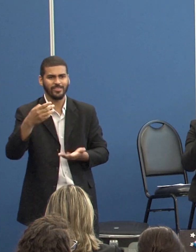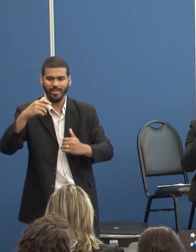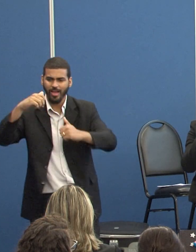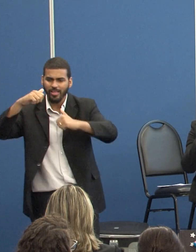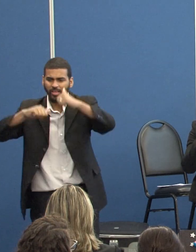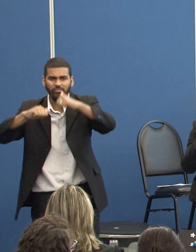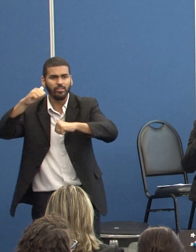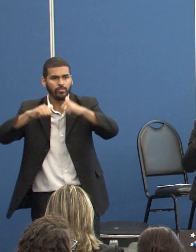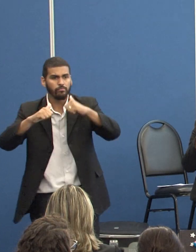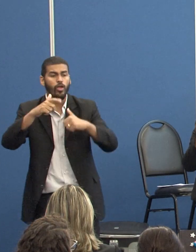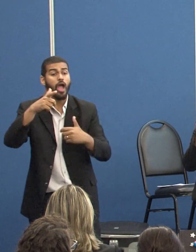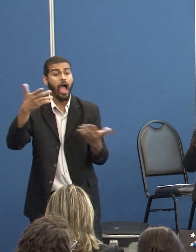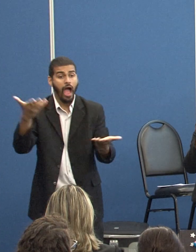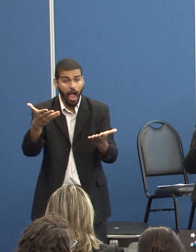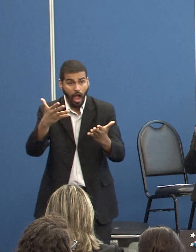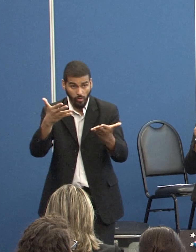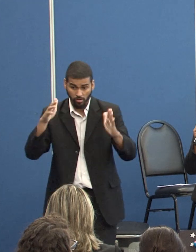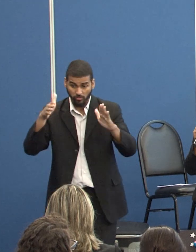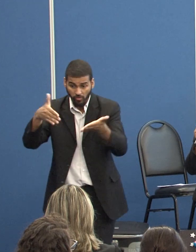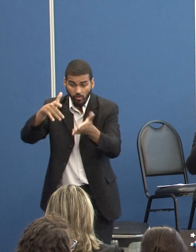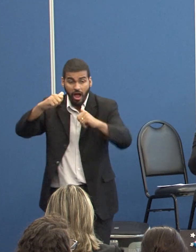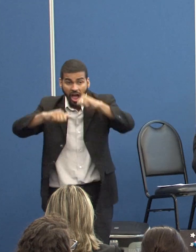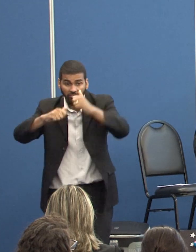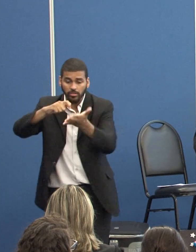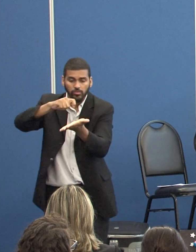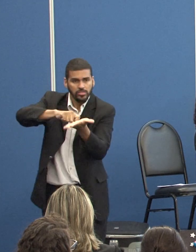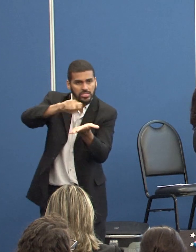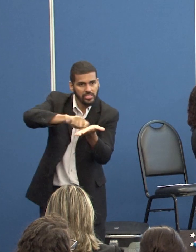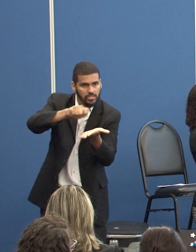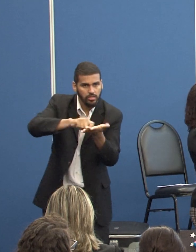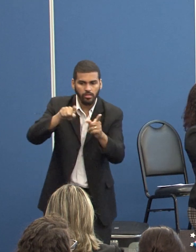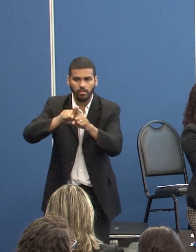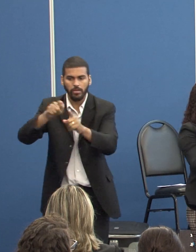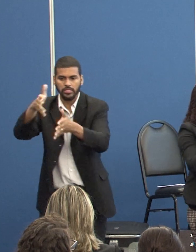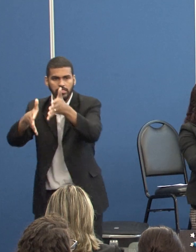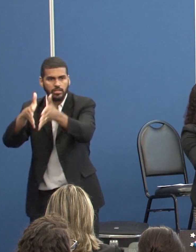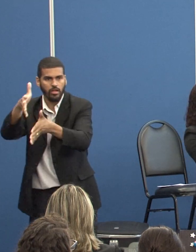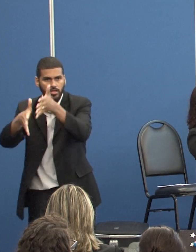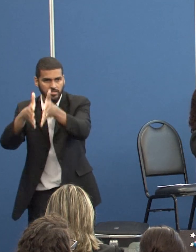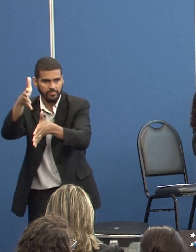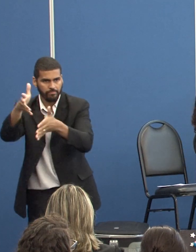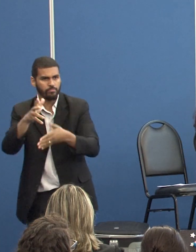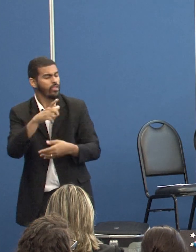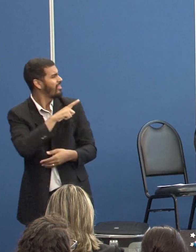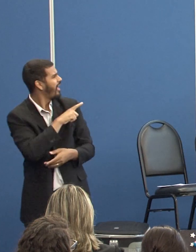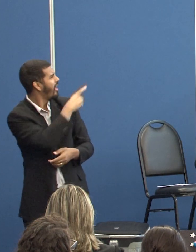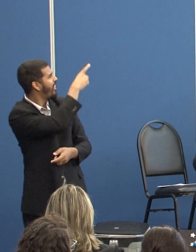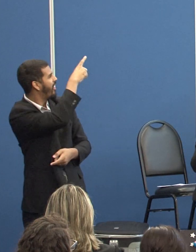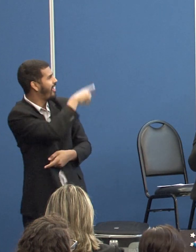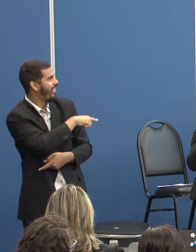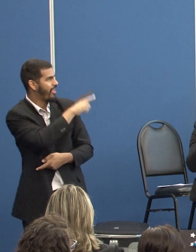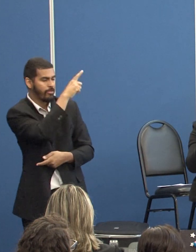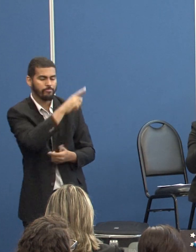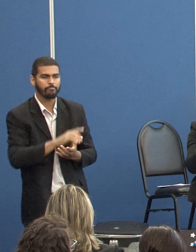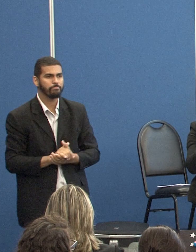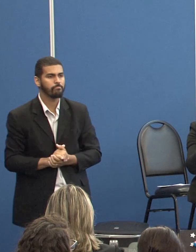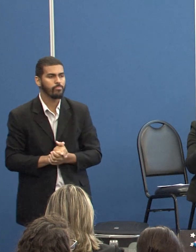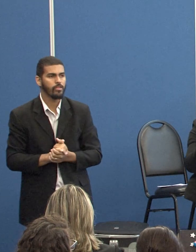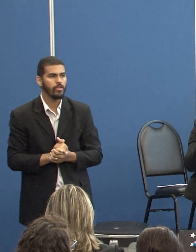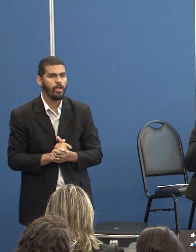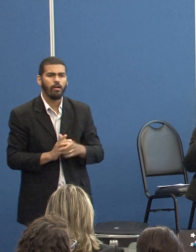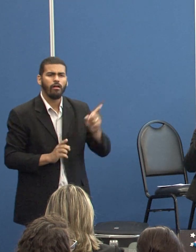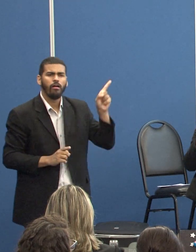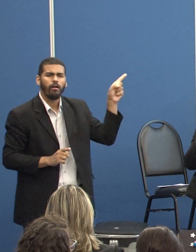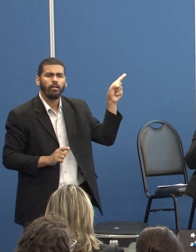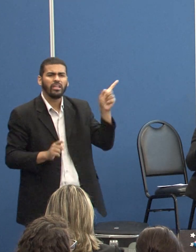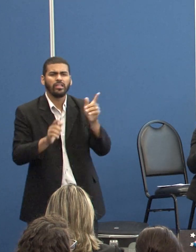da questão escrita e da questão sinalizada. Eu tenho inúmeros, aqui eu coloquei uma situação bem